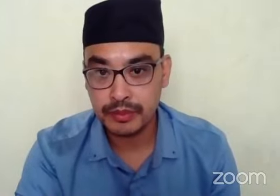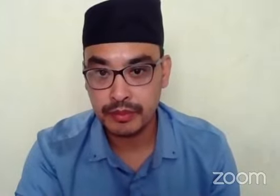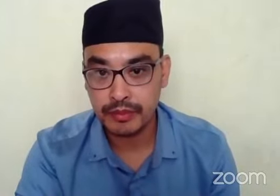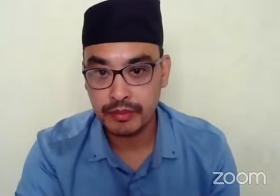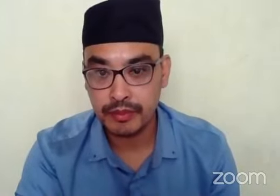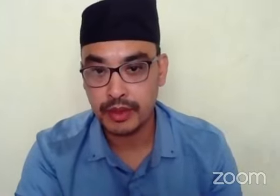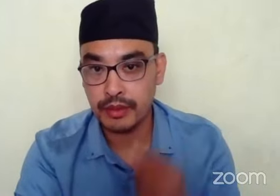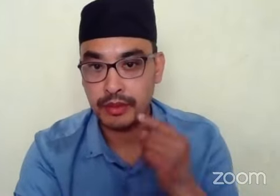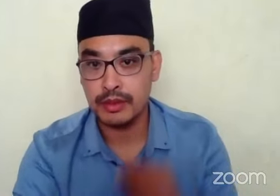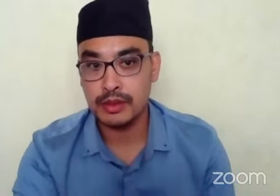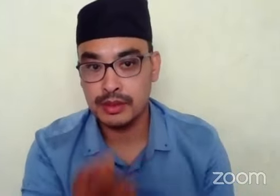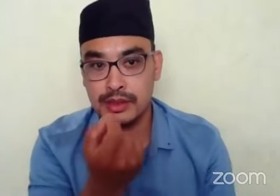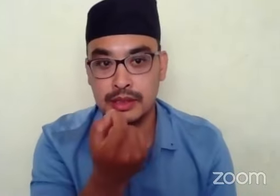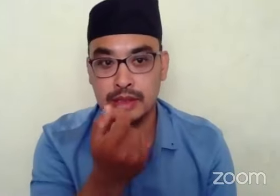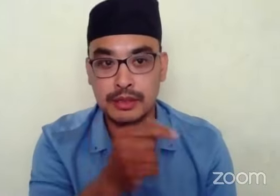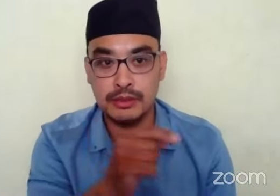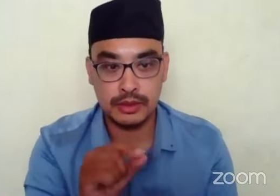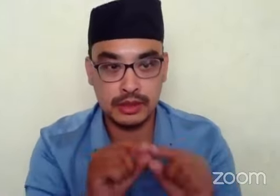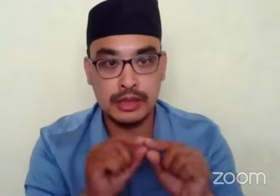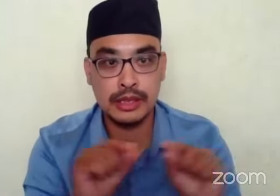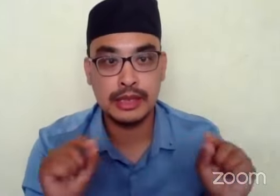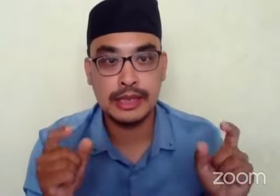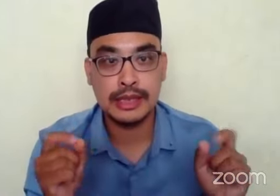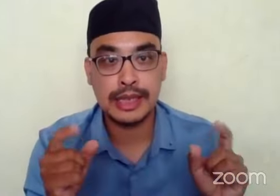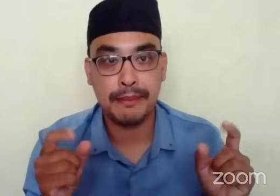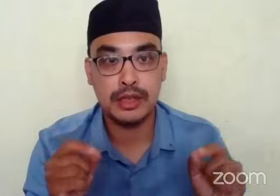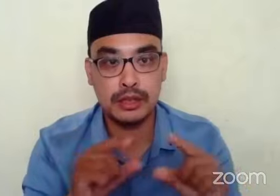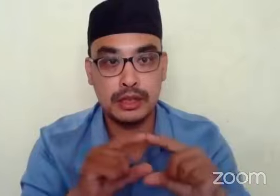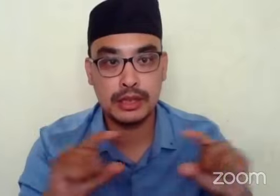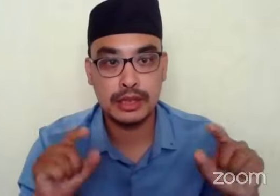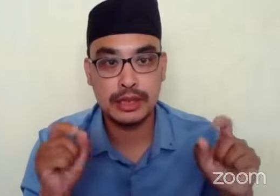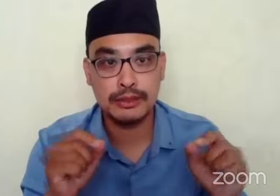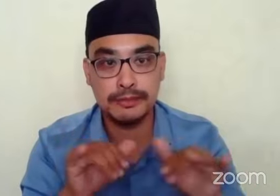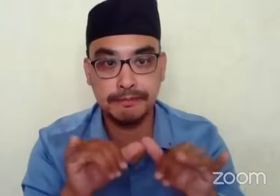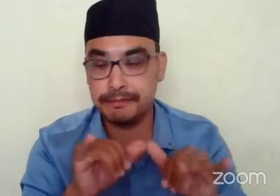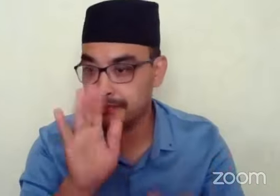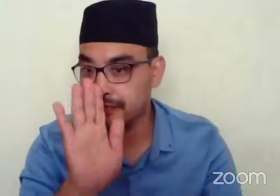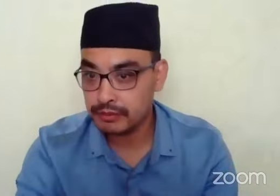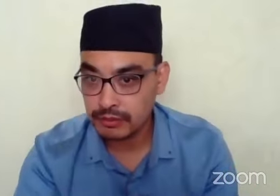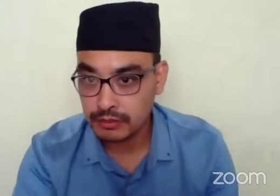म एकैछिन है क्लोज क्याप्सनिङको यो म्यानेज गरिहाल्छु।